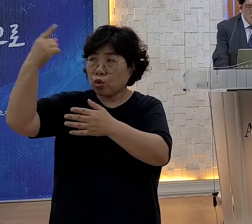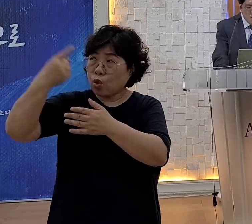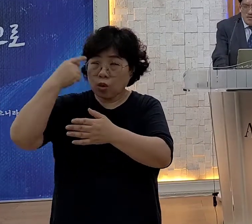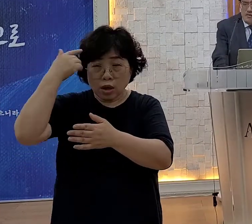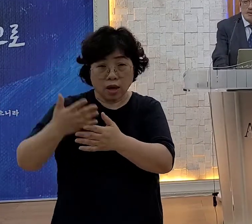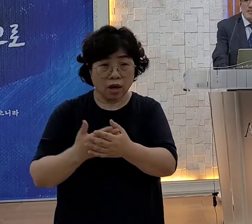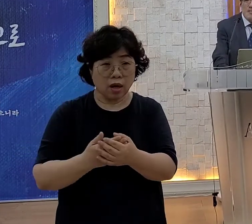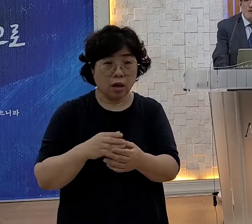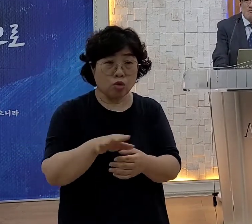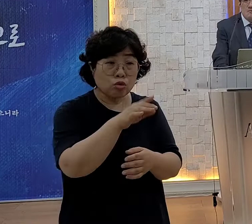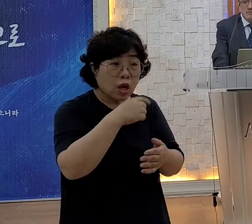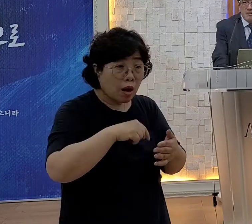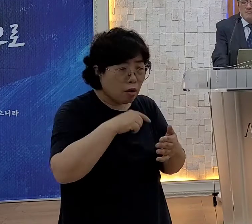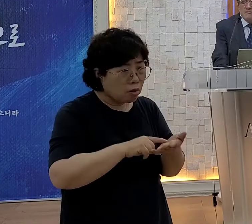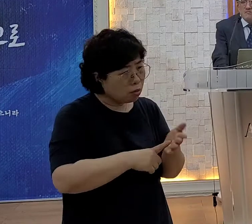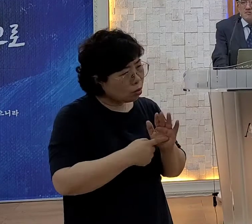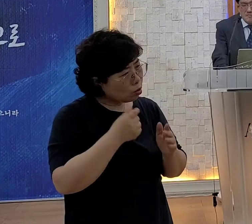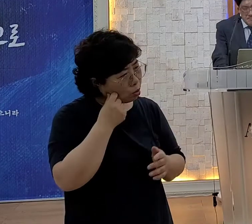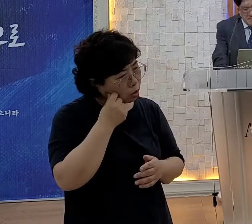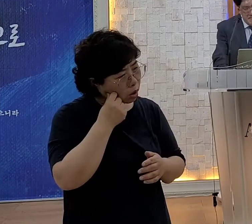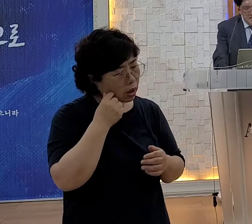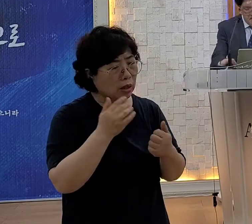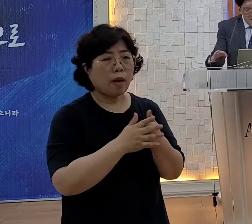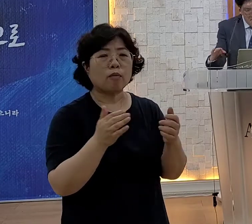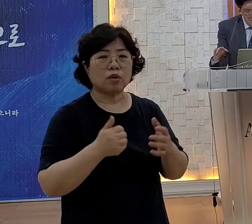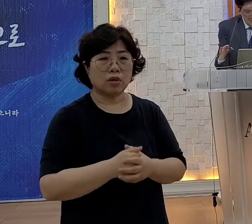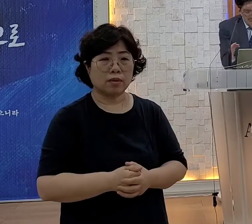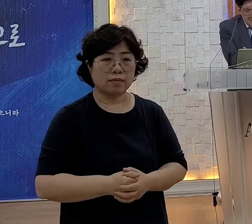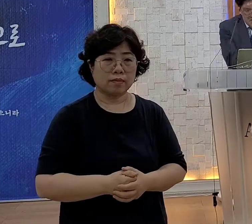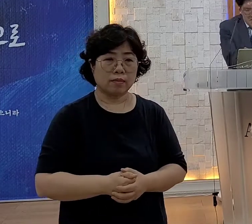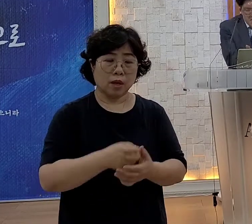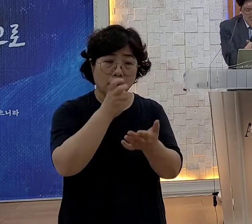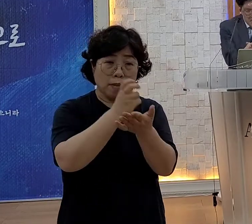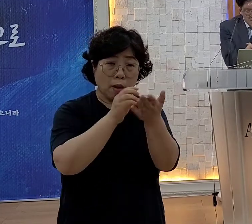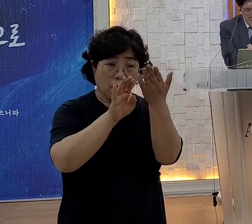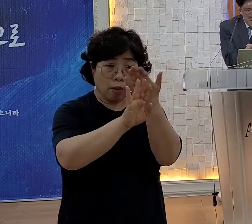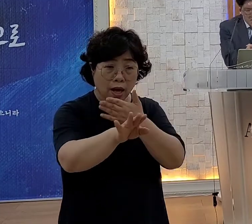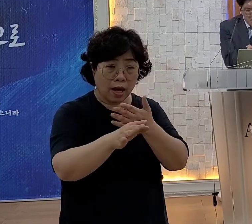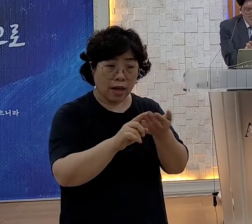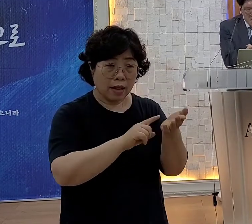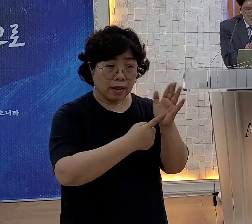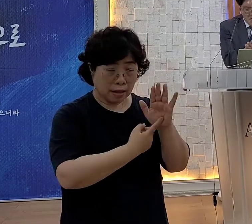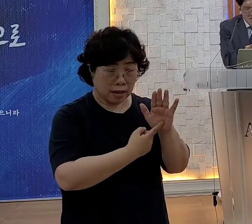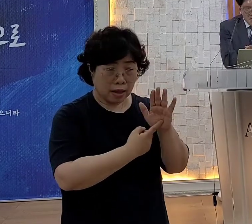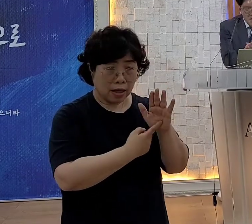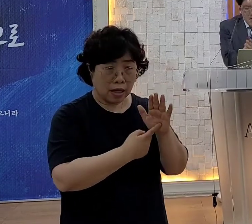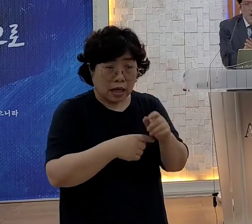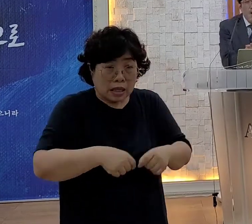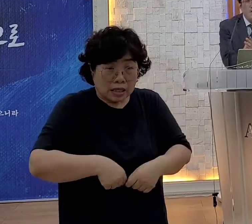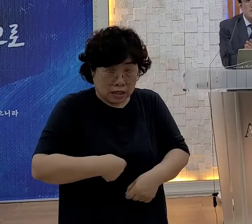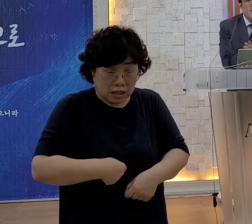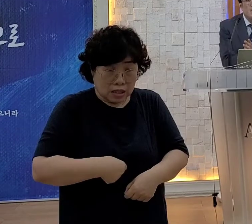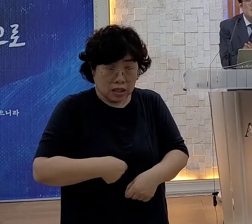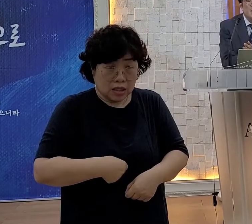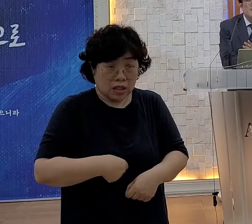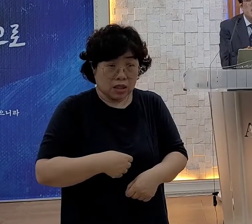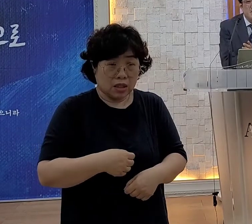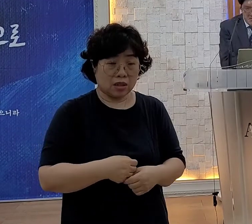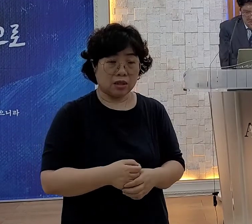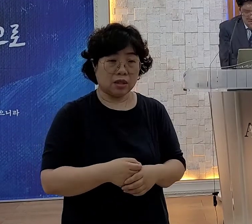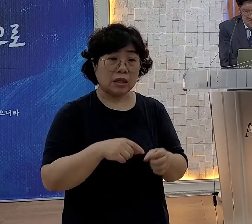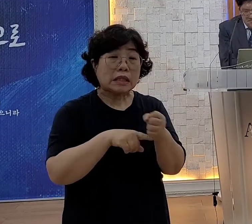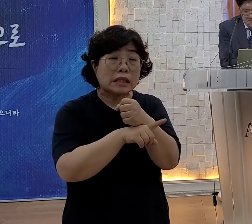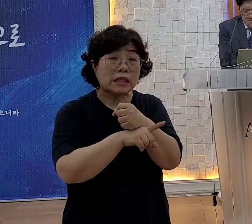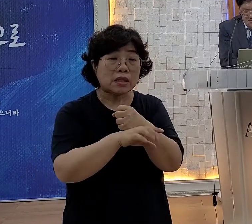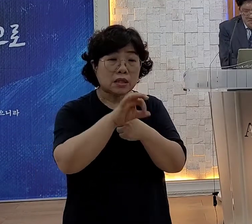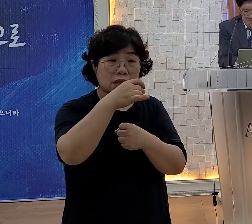우리 안에서 나올 수 없기 때문이죠. 그러니까 율법 외에 나타난 오늘 이 21절에 하나님의 이 참된